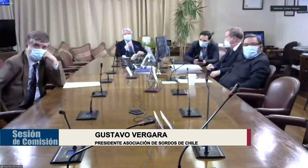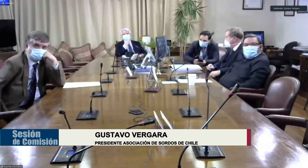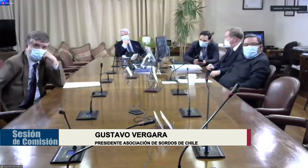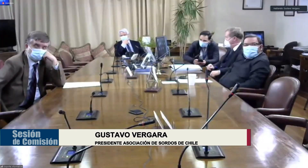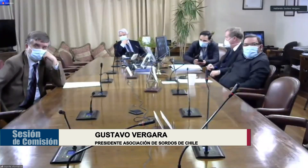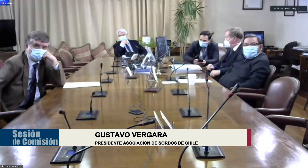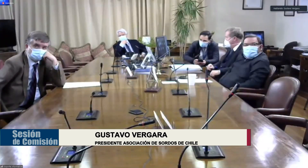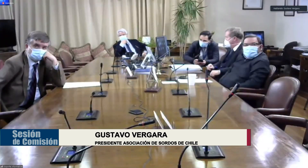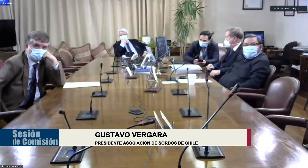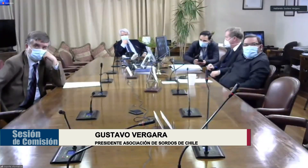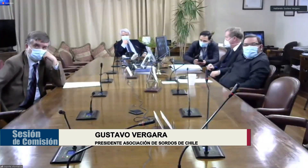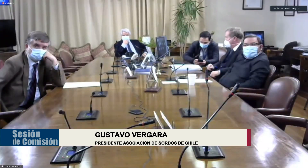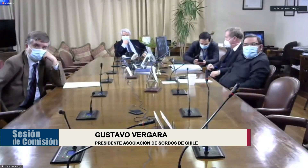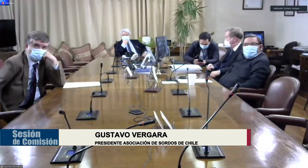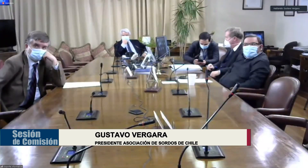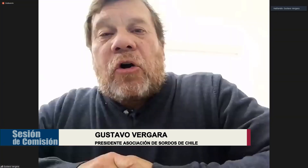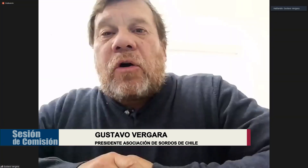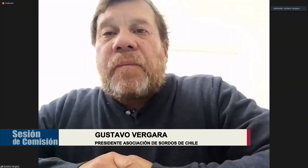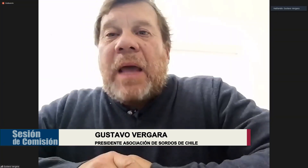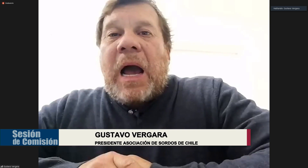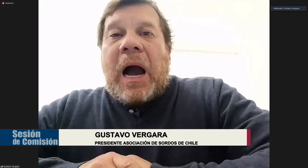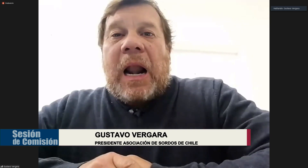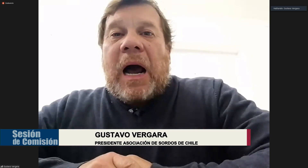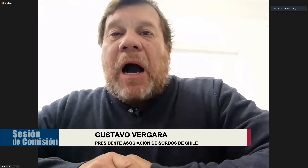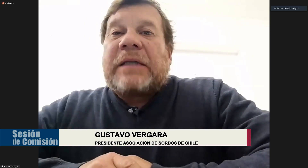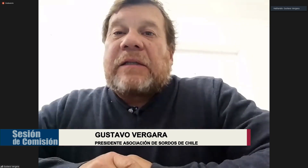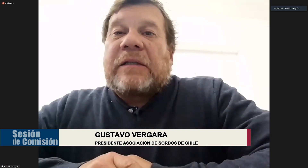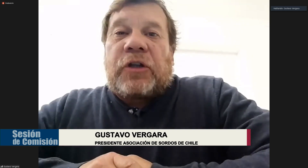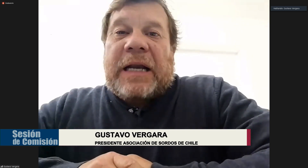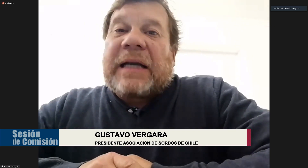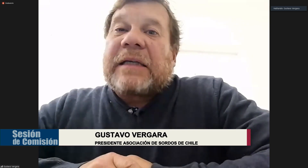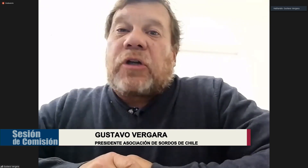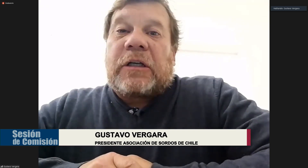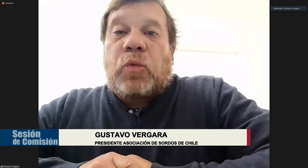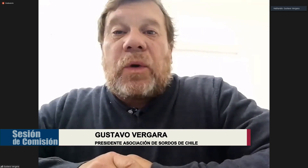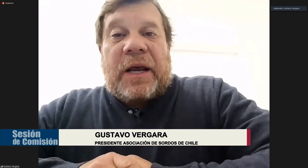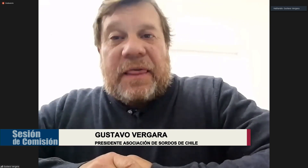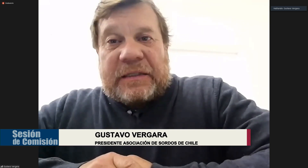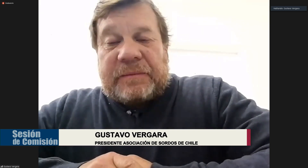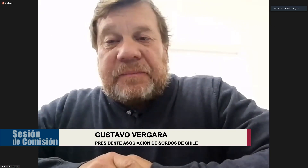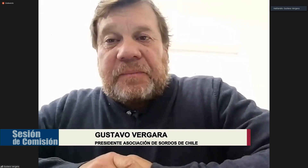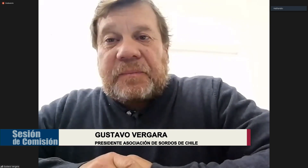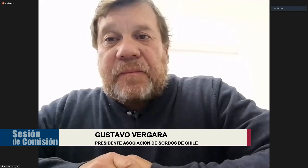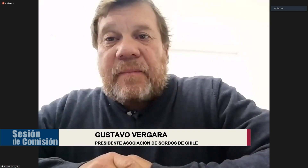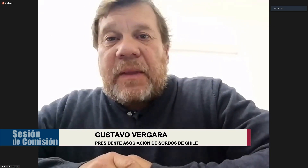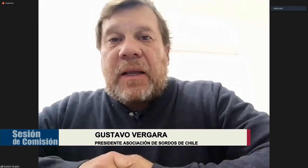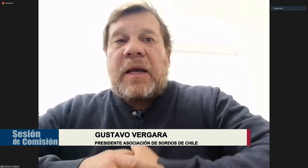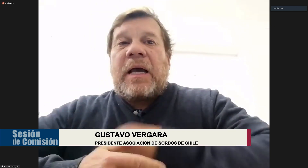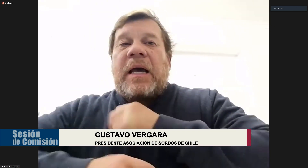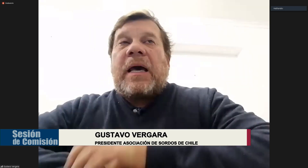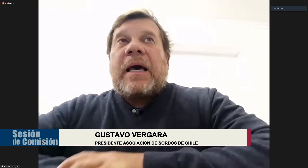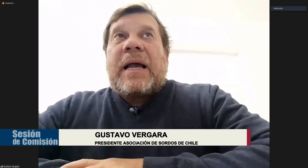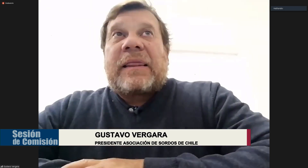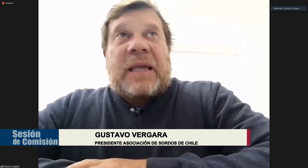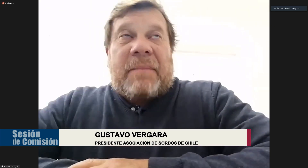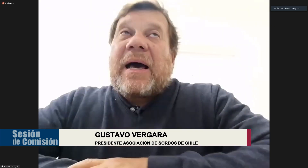experiencia y están vinculados a la Organización de las Naciones Unidas. El tema de